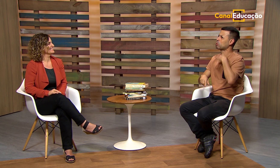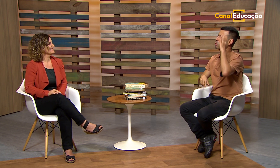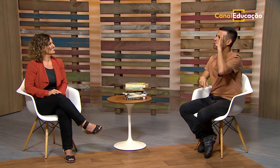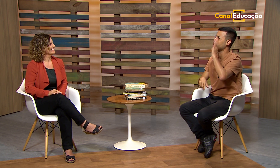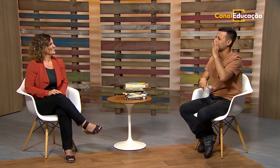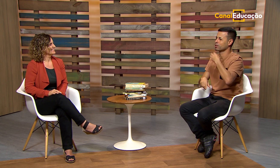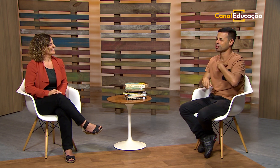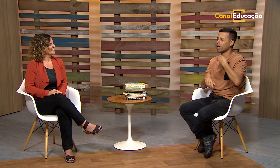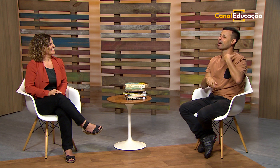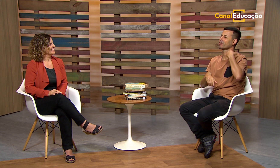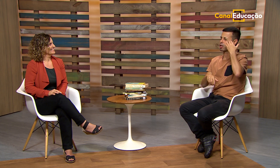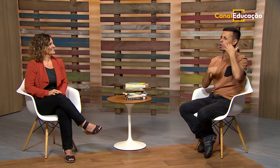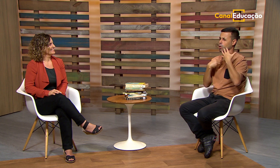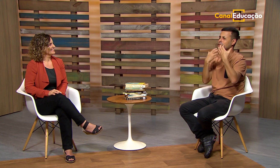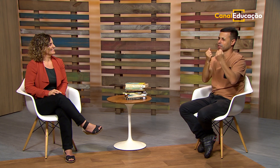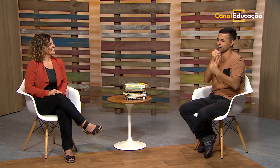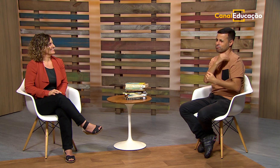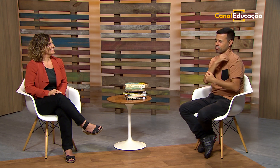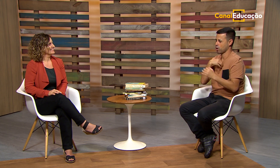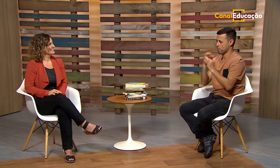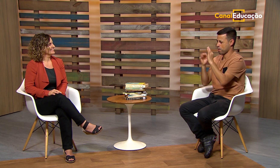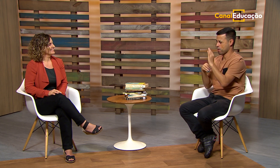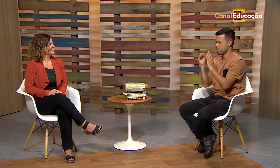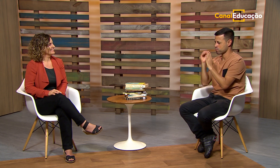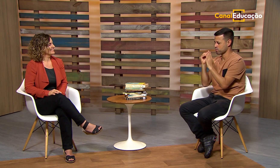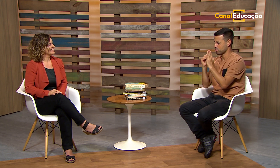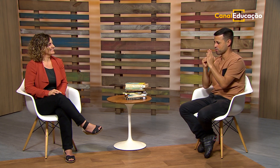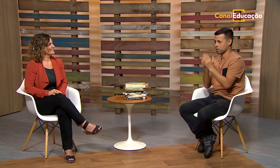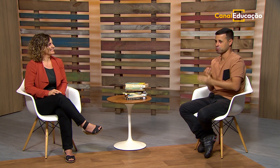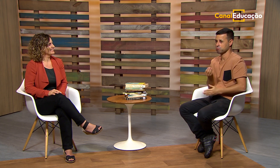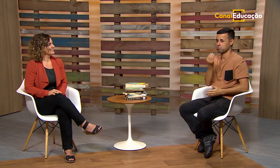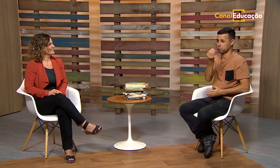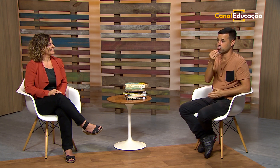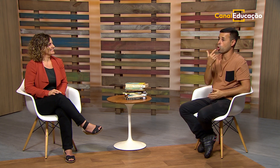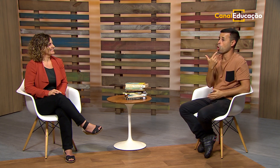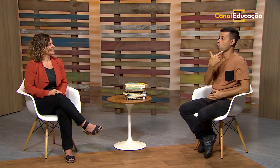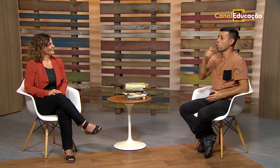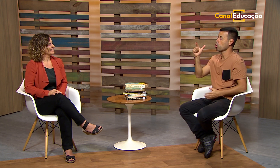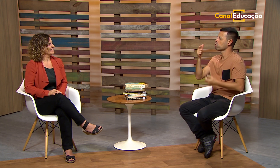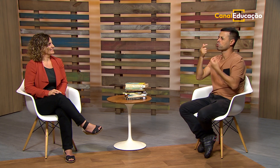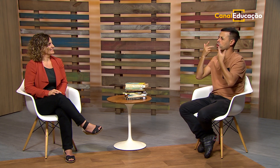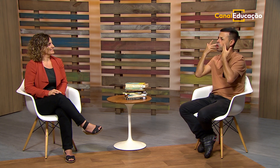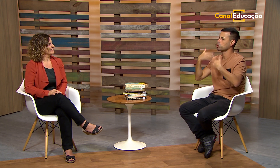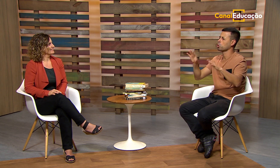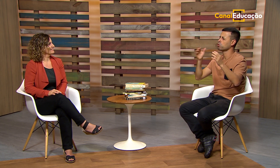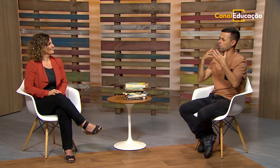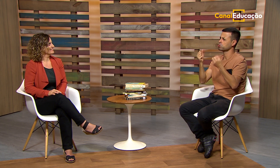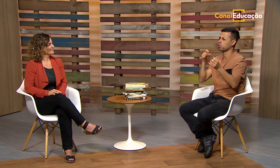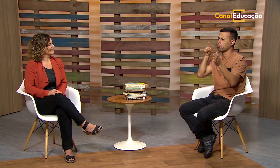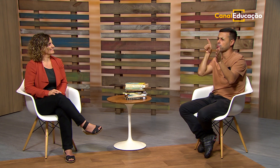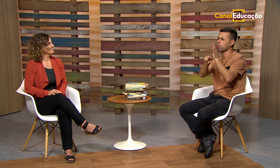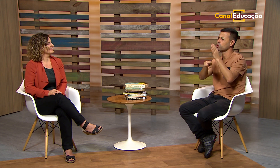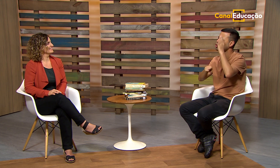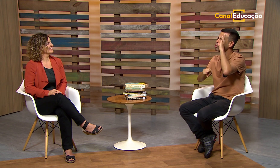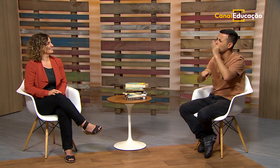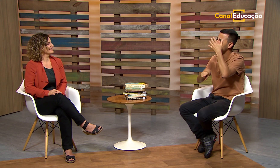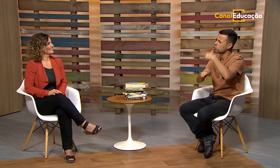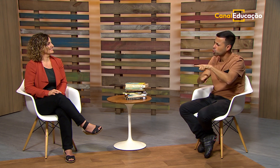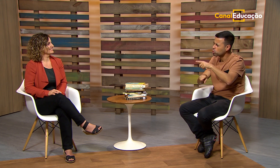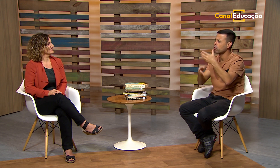ao conteúdo que eu queria apresentar, eu ia moldando de acordo com cada um deles, com trocas